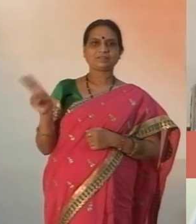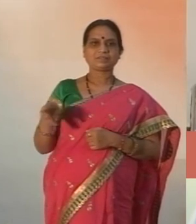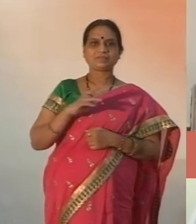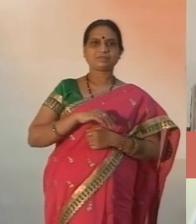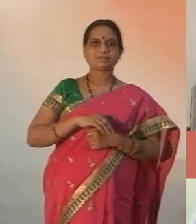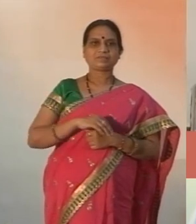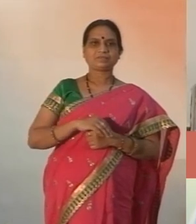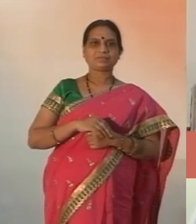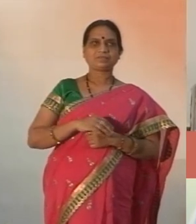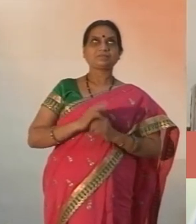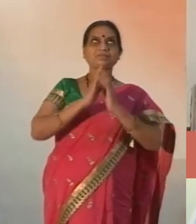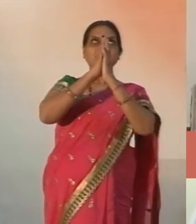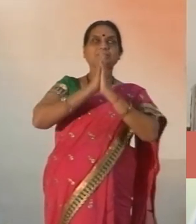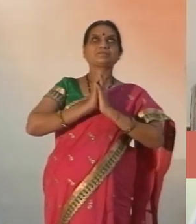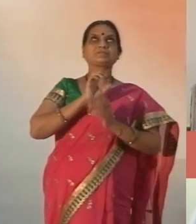भगवान से